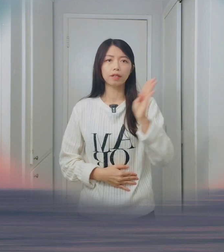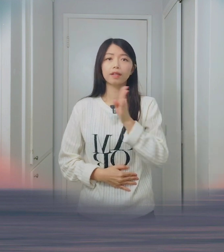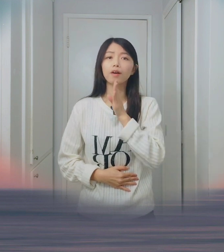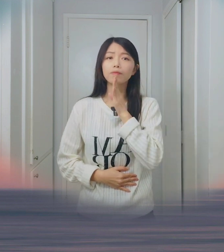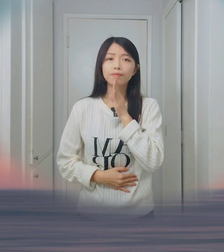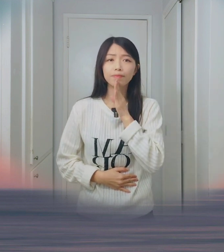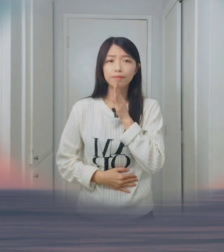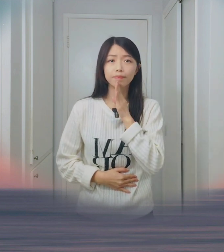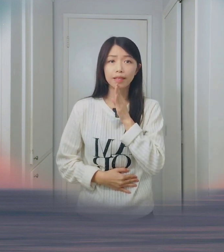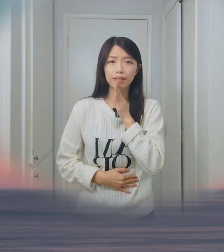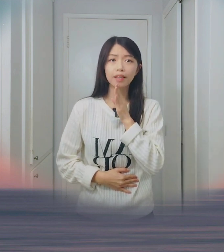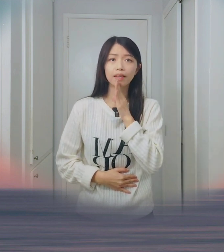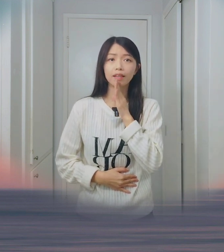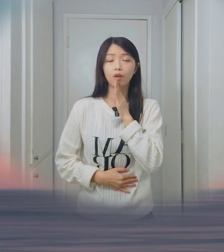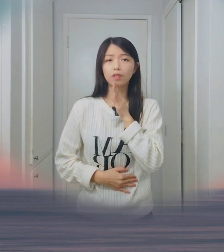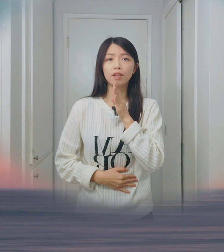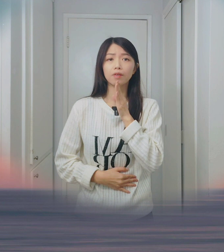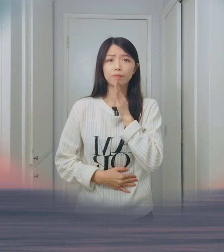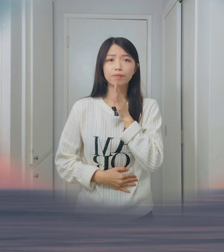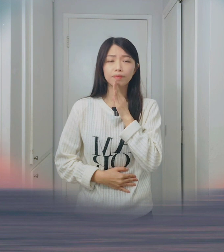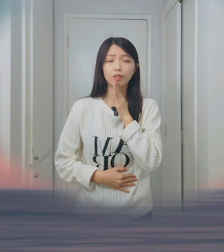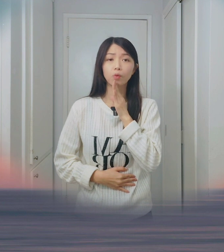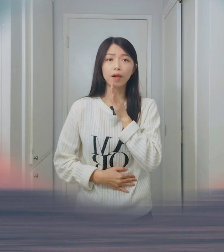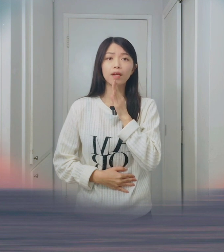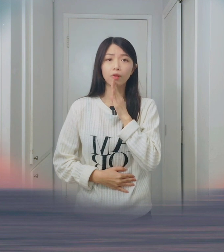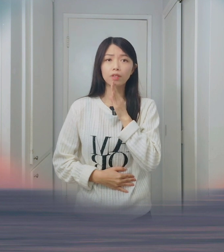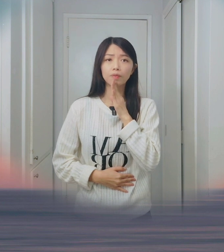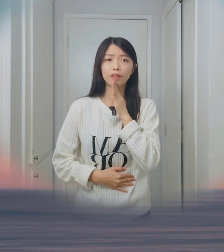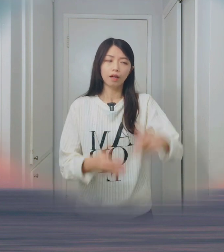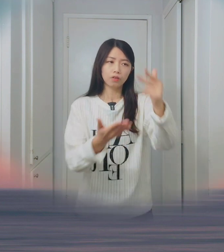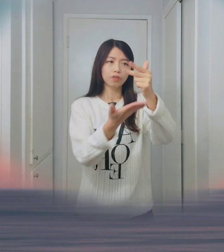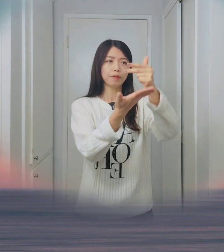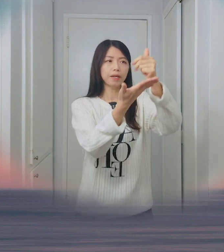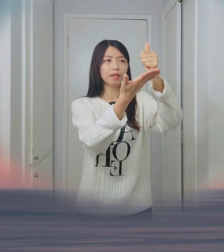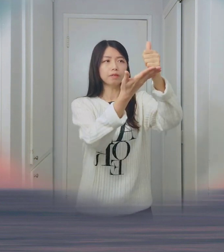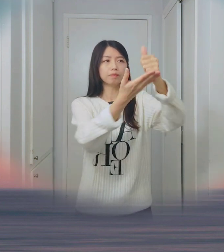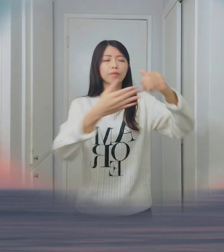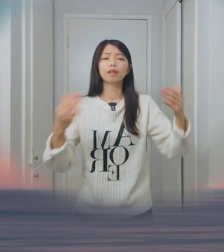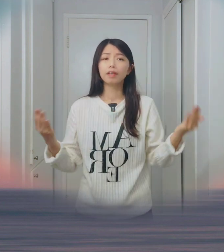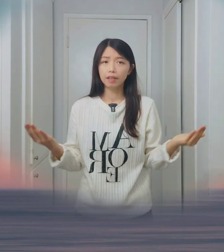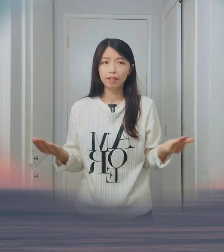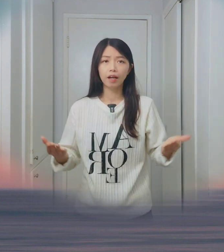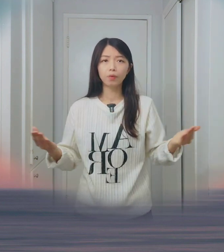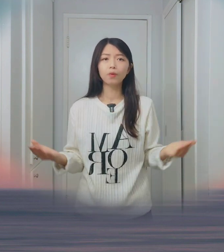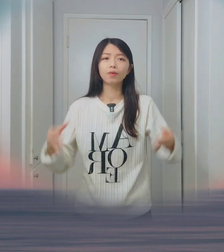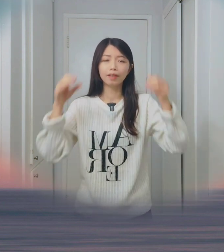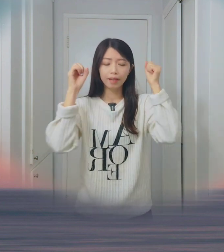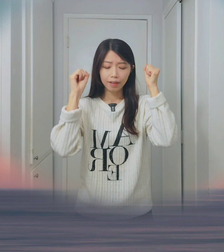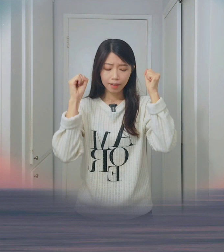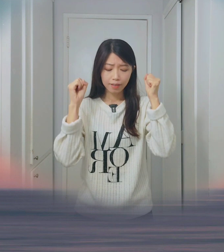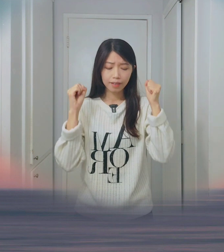넣어준 상태에서 맞지? 이런 뜻이에요. 정말 이런 뜻입니다. 주님이